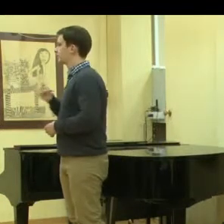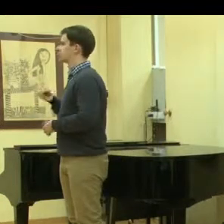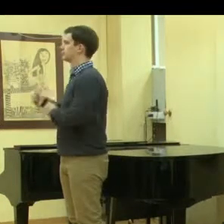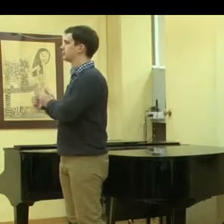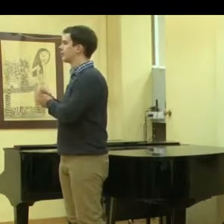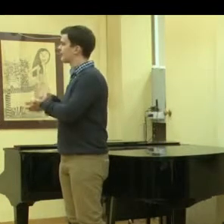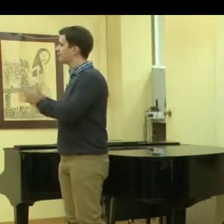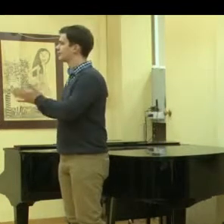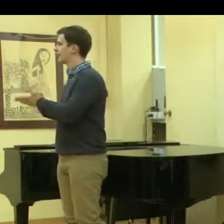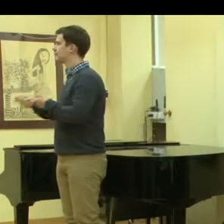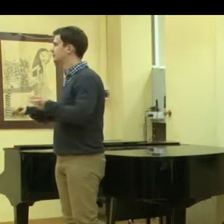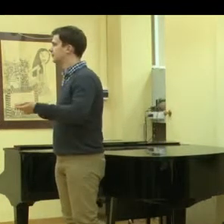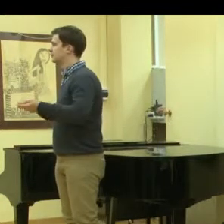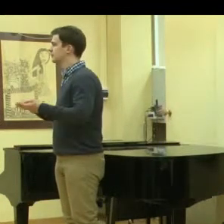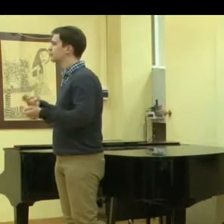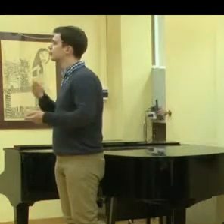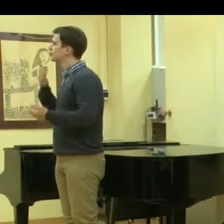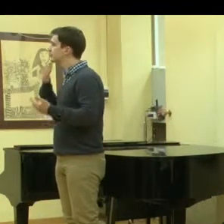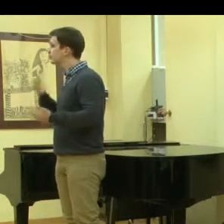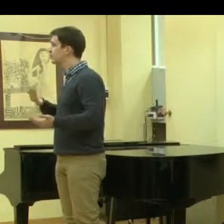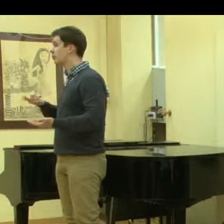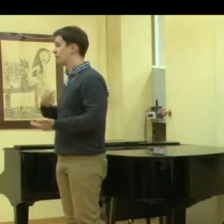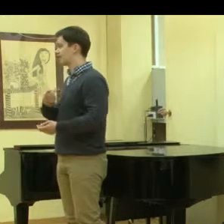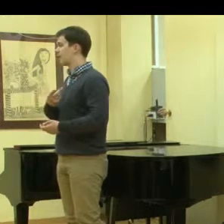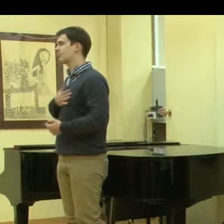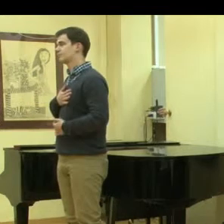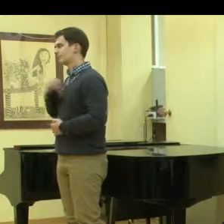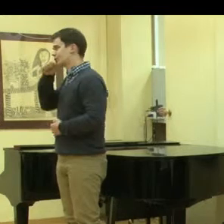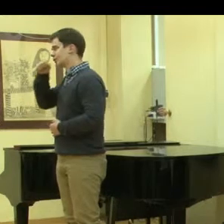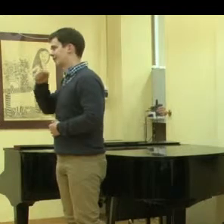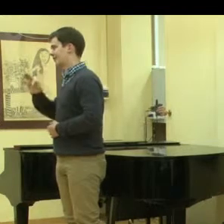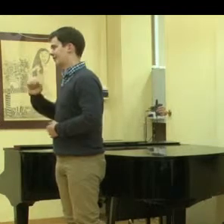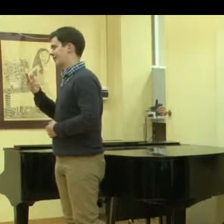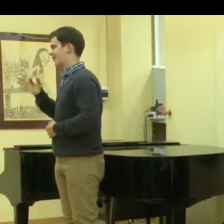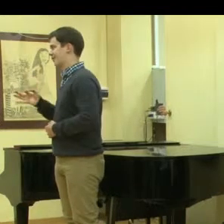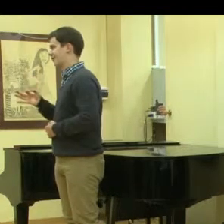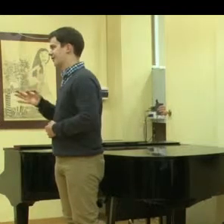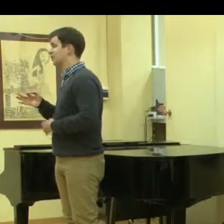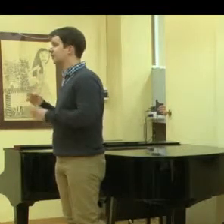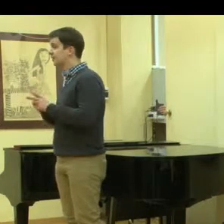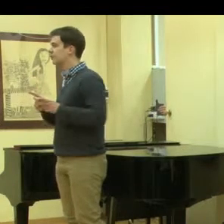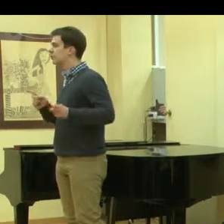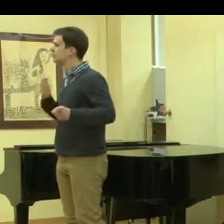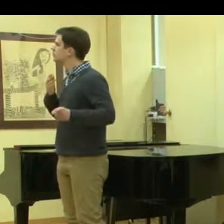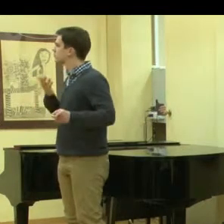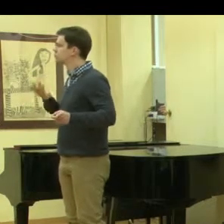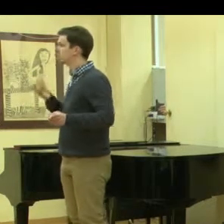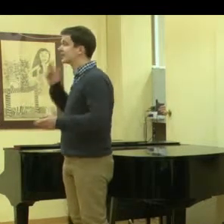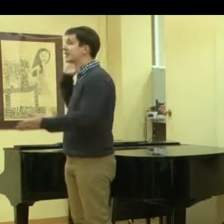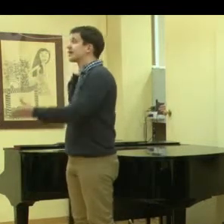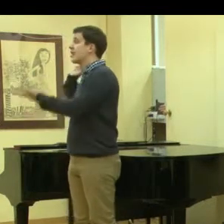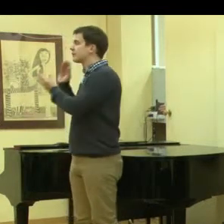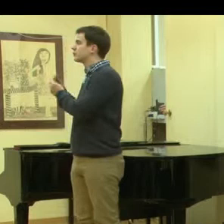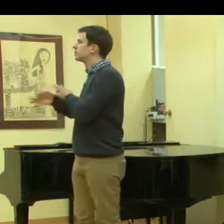tak, czy jakby no, zgłębiamy wiedzę o nim ze względu na to, że to lubimy. I Cristiana też właśnie bardzo pasjonuje sama historia tego tanga, jakie